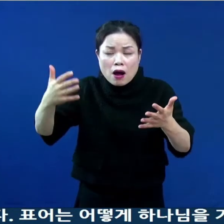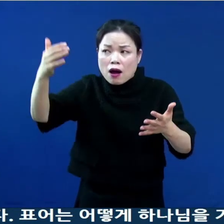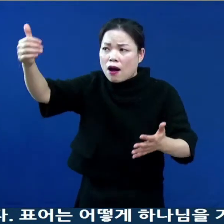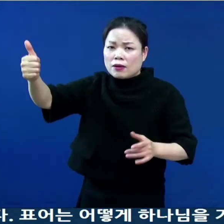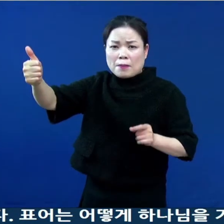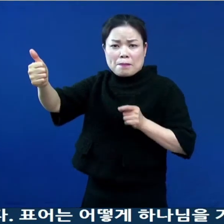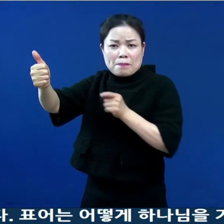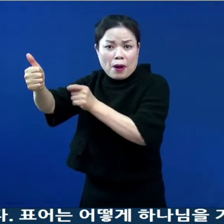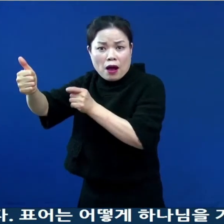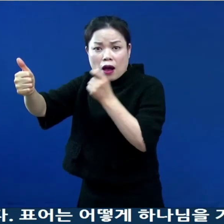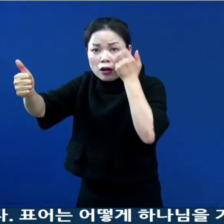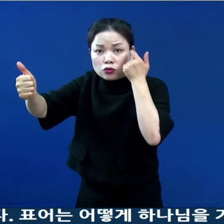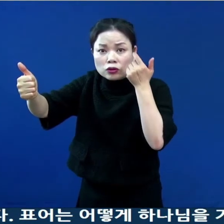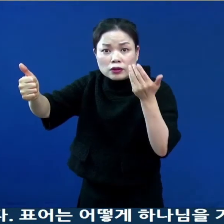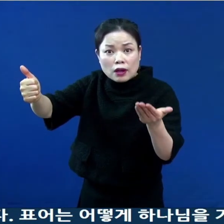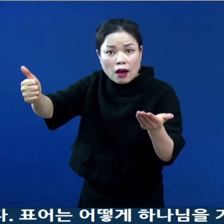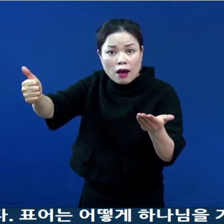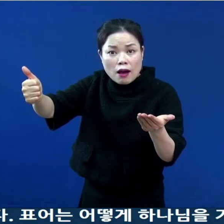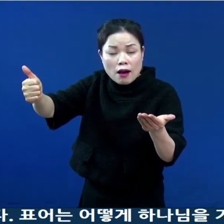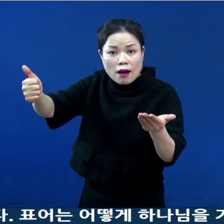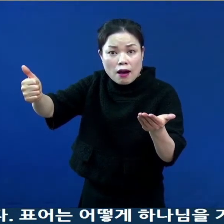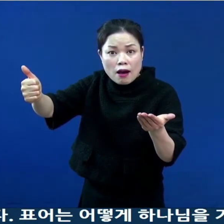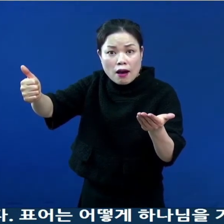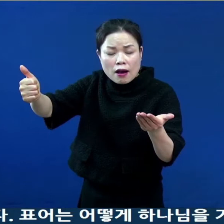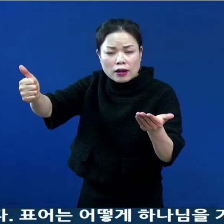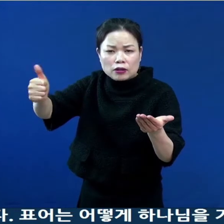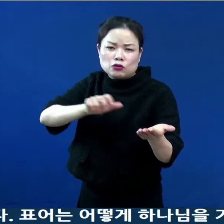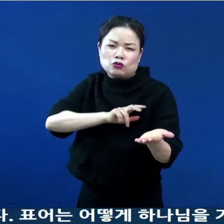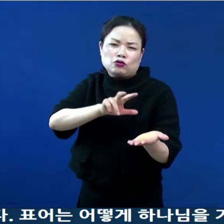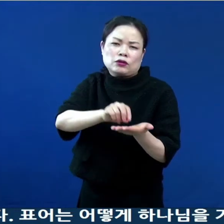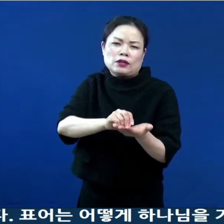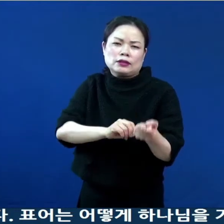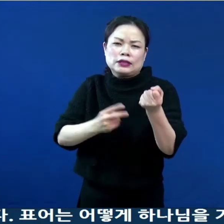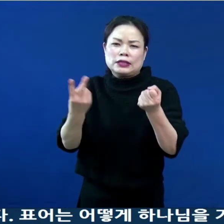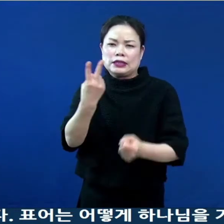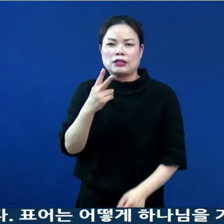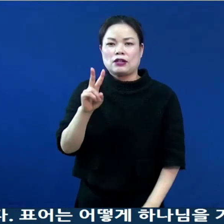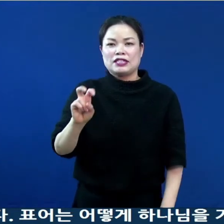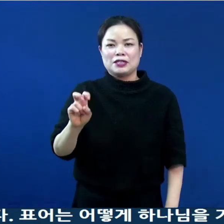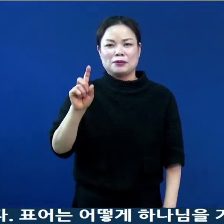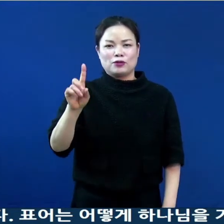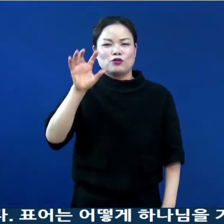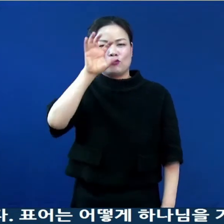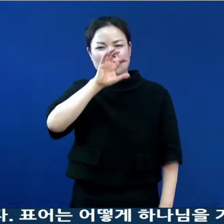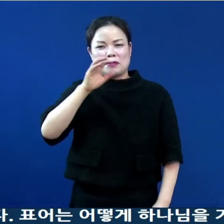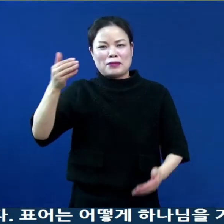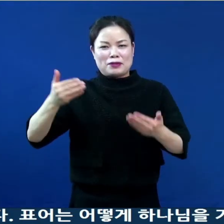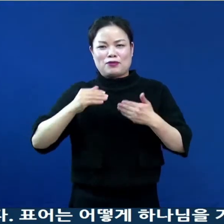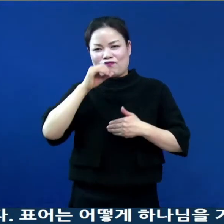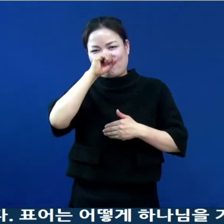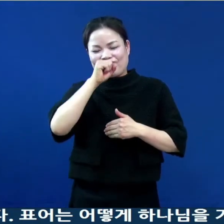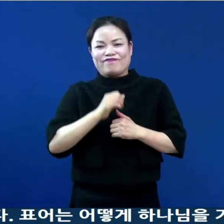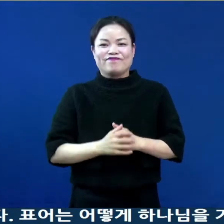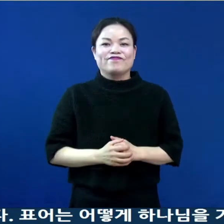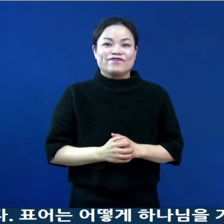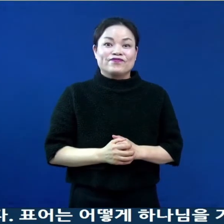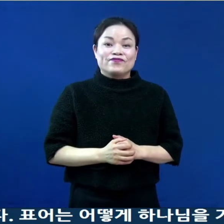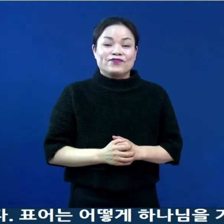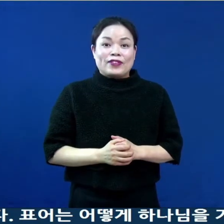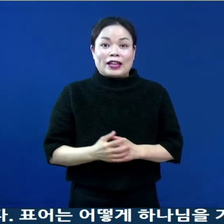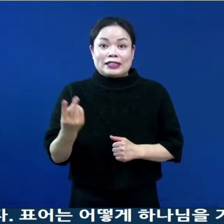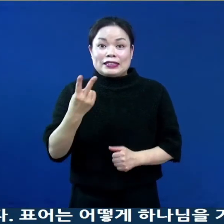하나님을 가까이 할 수 있을까? 이 주제를 붙들고 2021년 같이 훈련해 봤으면 좋겠습니다.